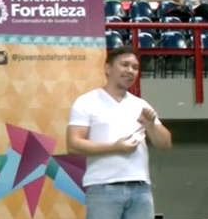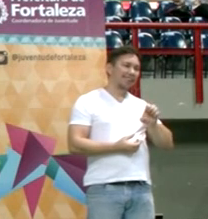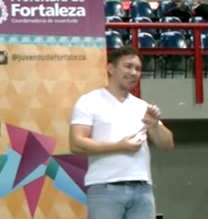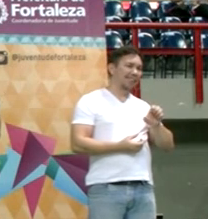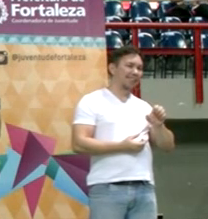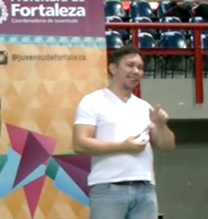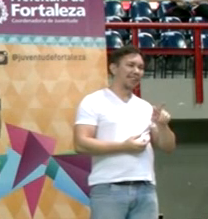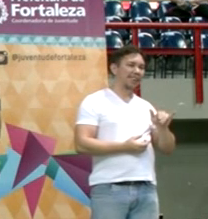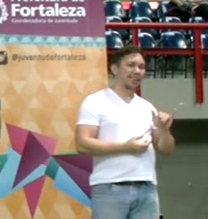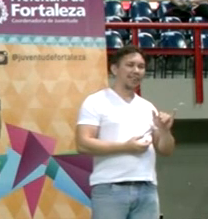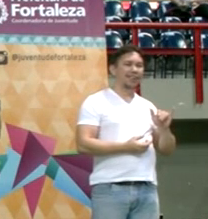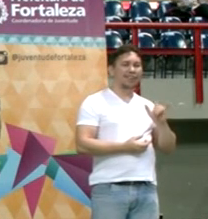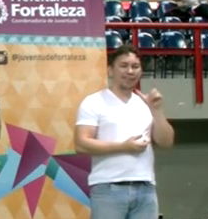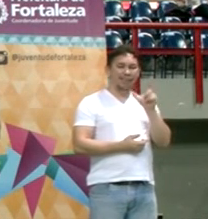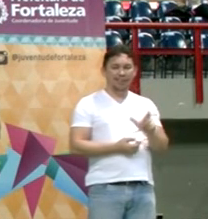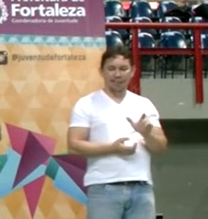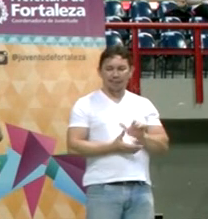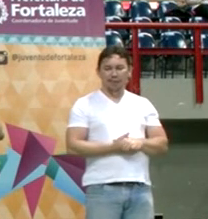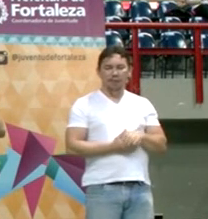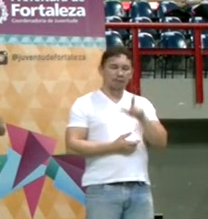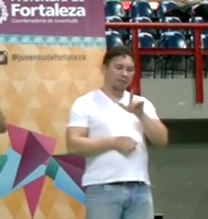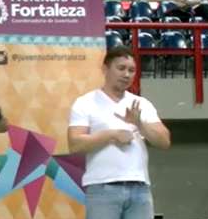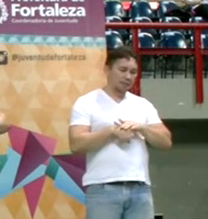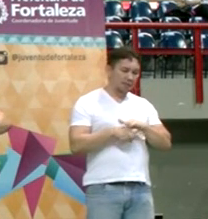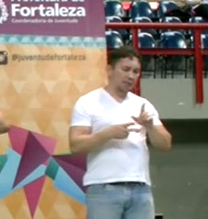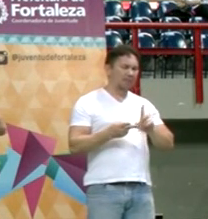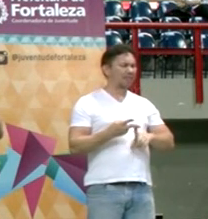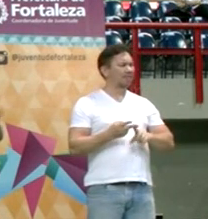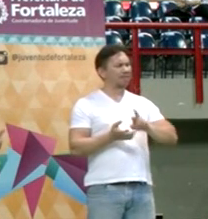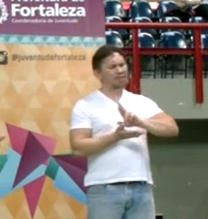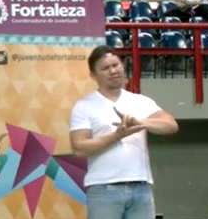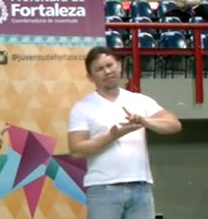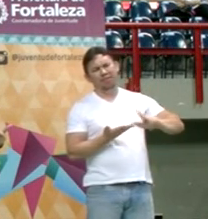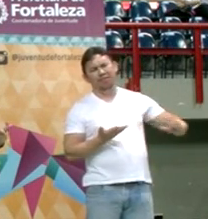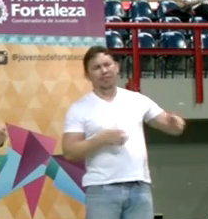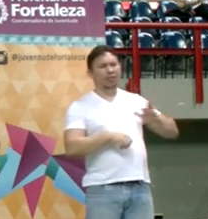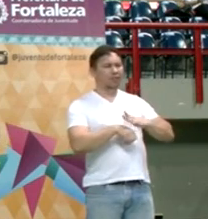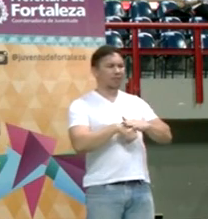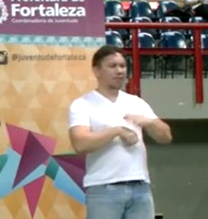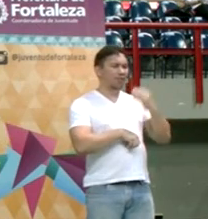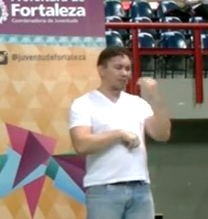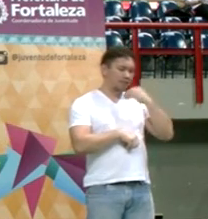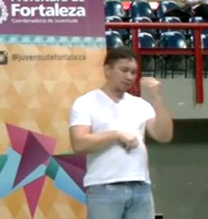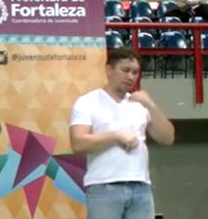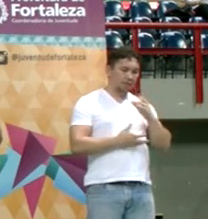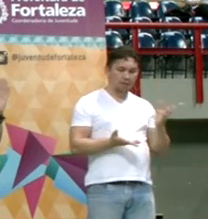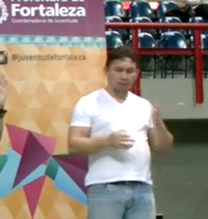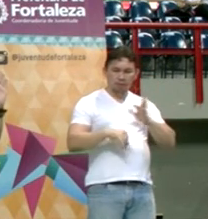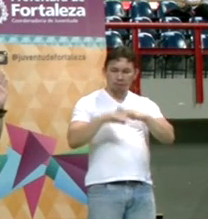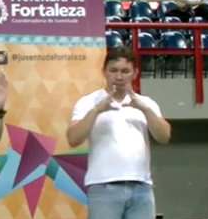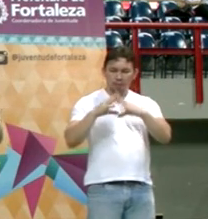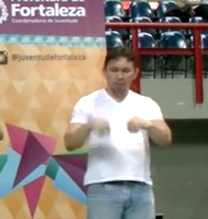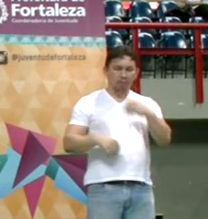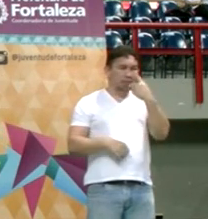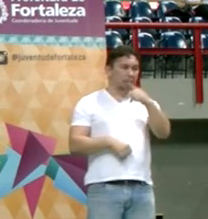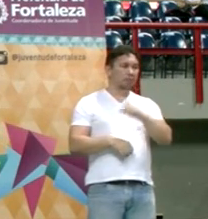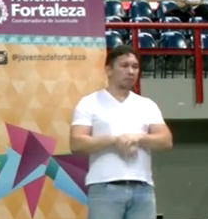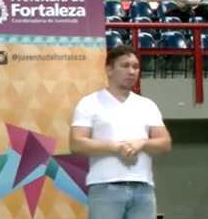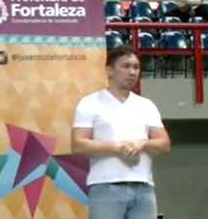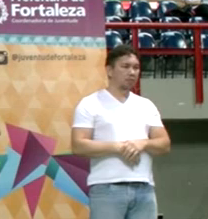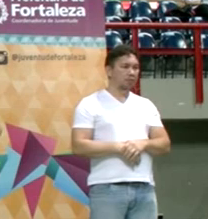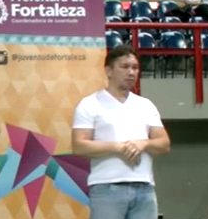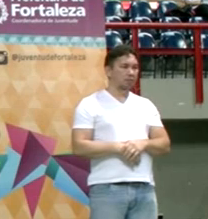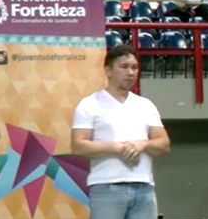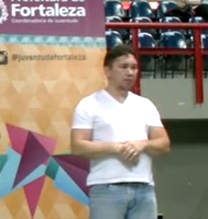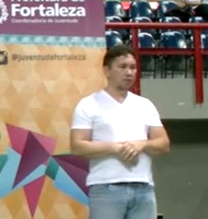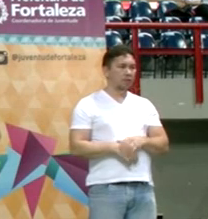tá? Ele era um menino muito doente, com hemofilia, uma série de problemas. E ninguém curava a criança, menos